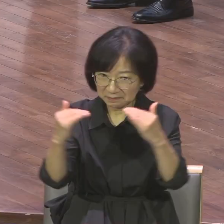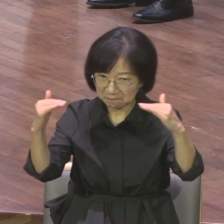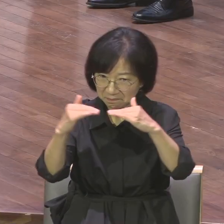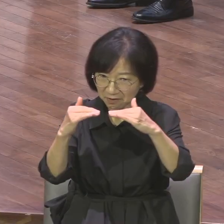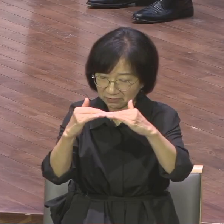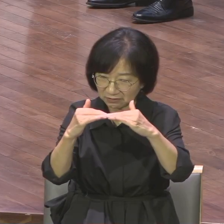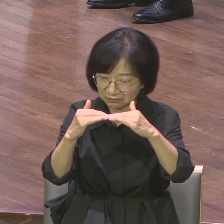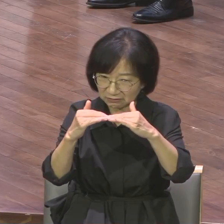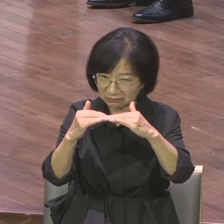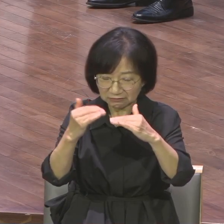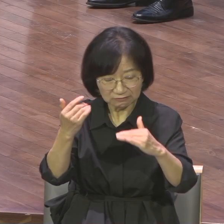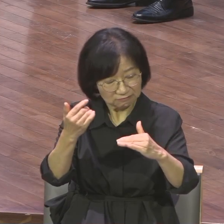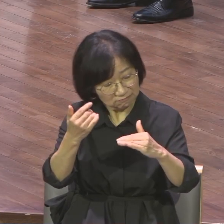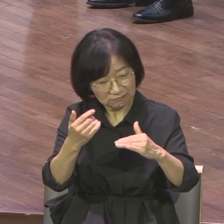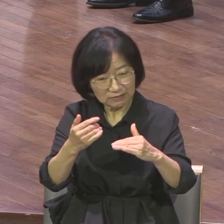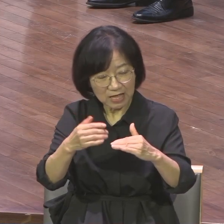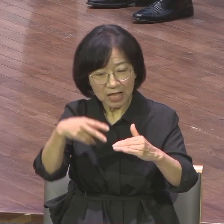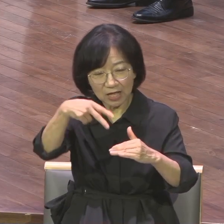성평등 가족부라고.